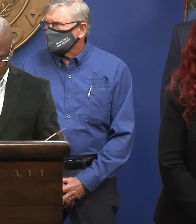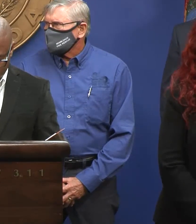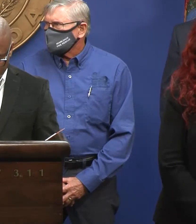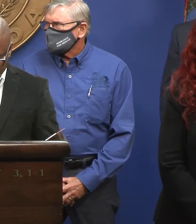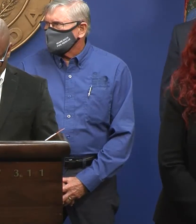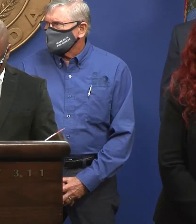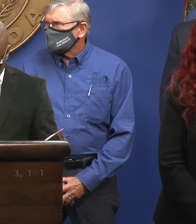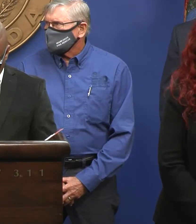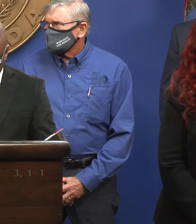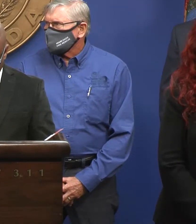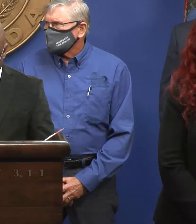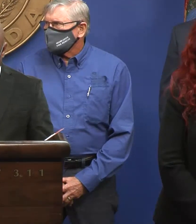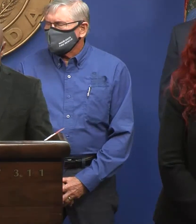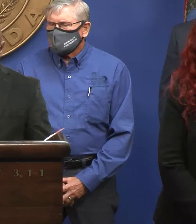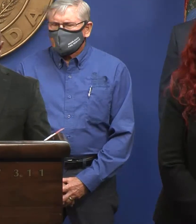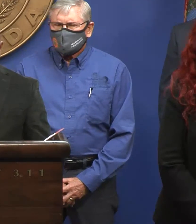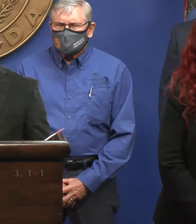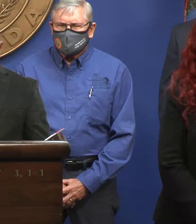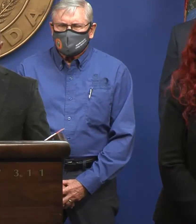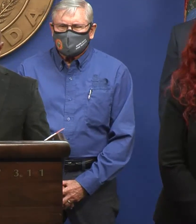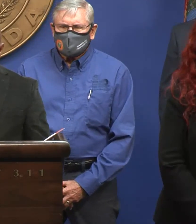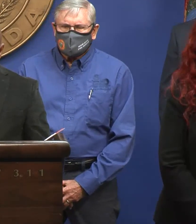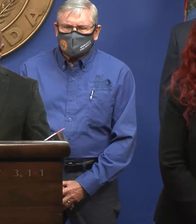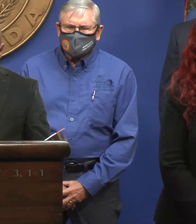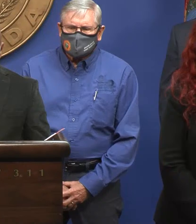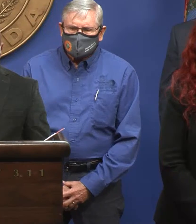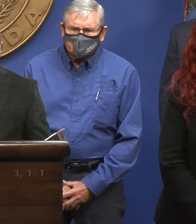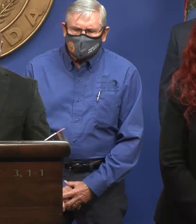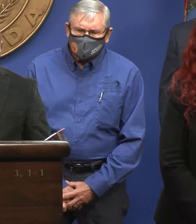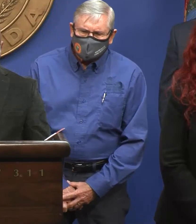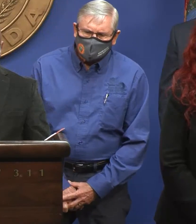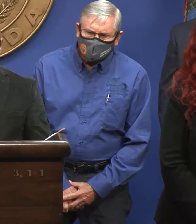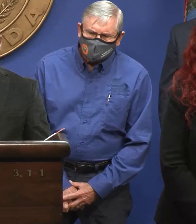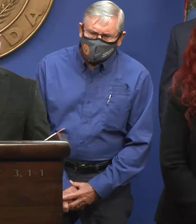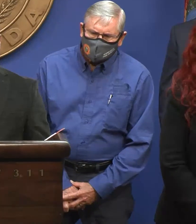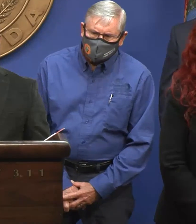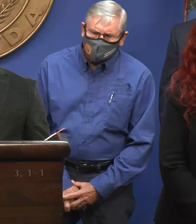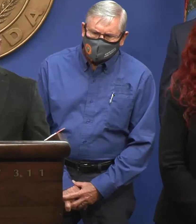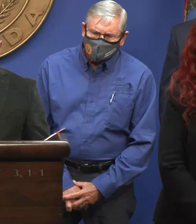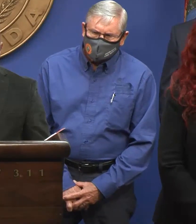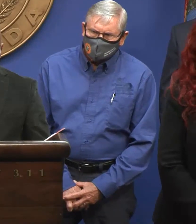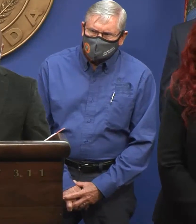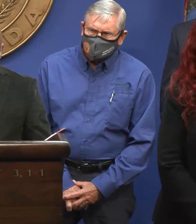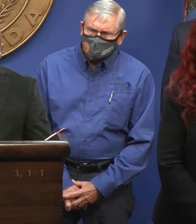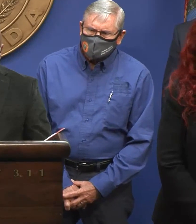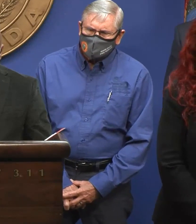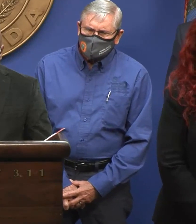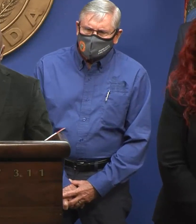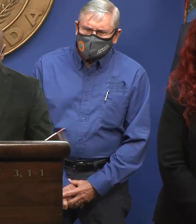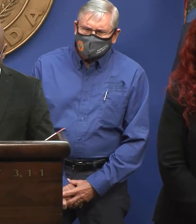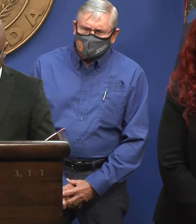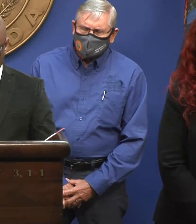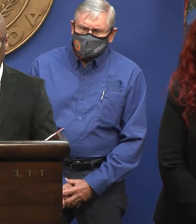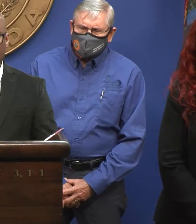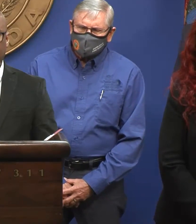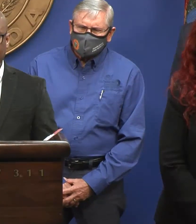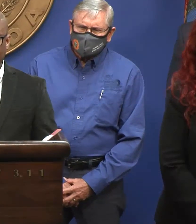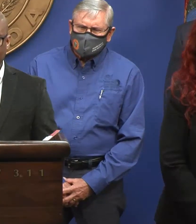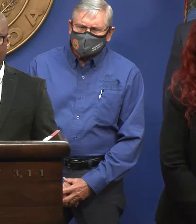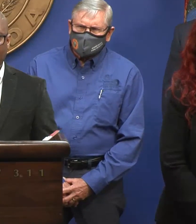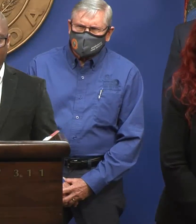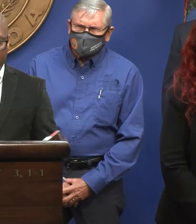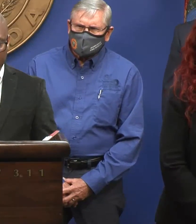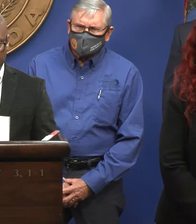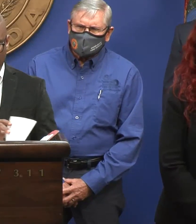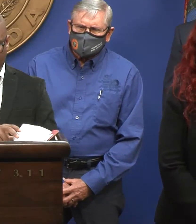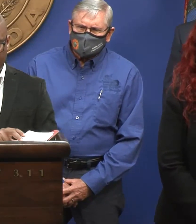miamidade.gov/hurricane. Si vous avez besoin d'évacuer pendant la saison tempête là, vous devez préparer